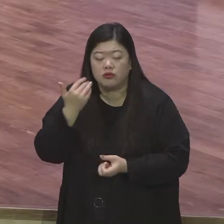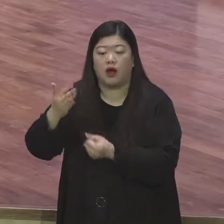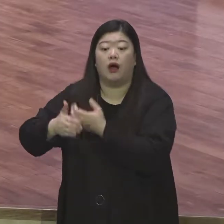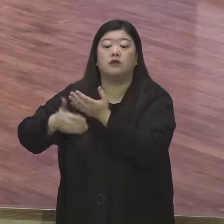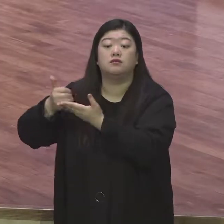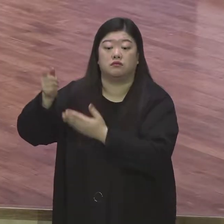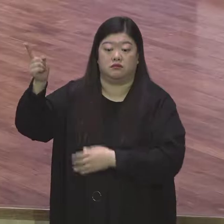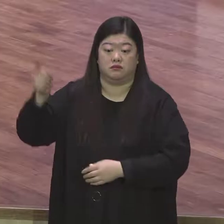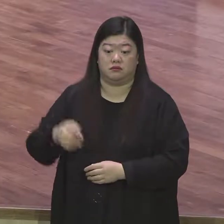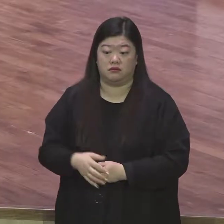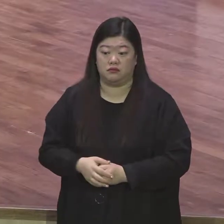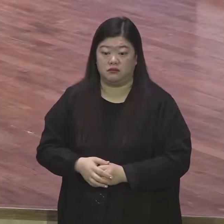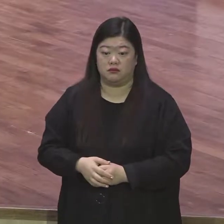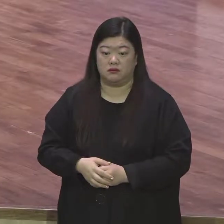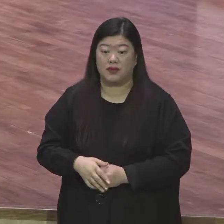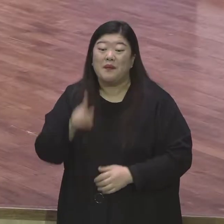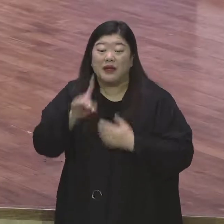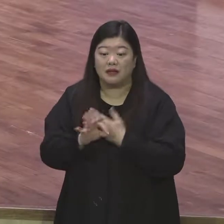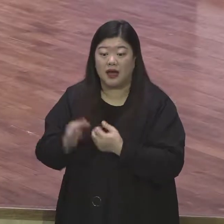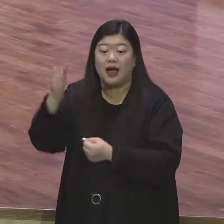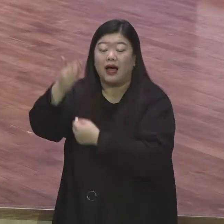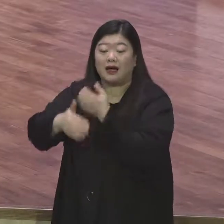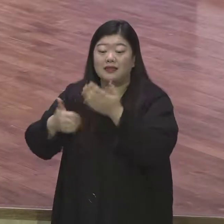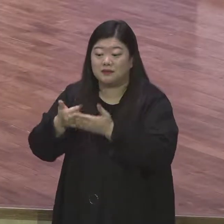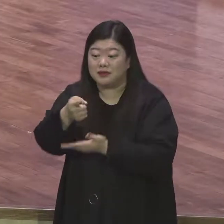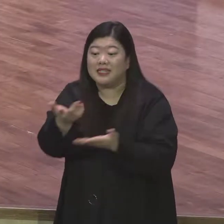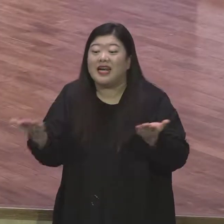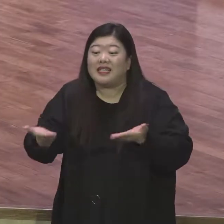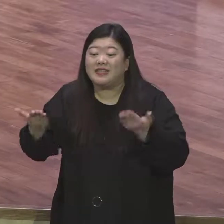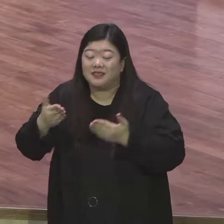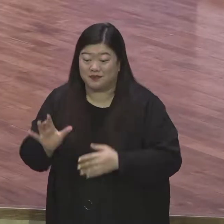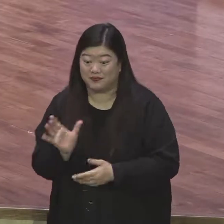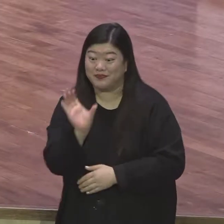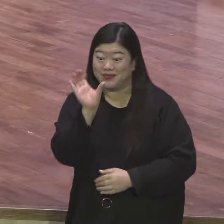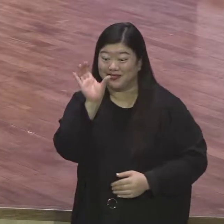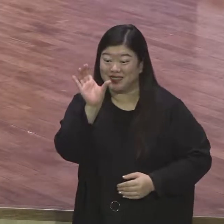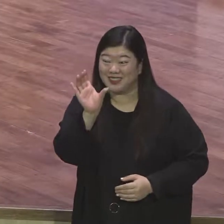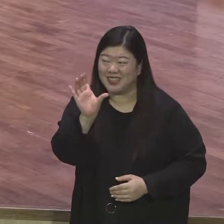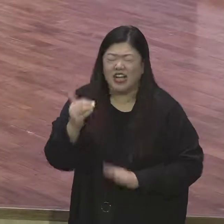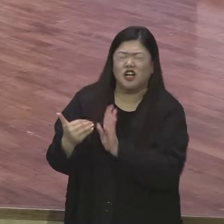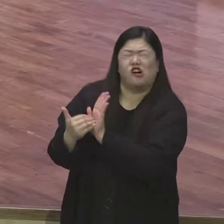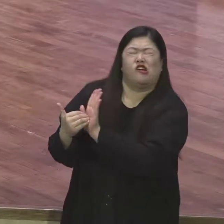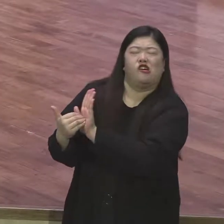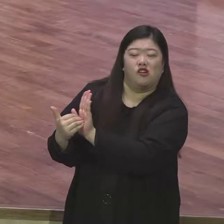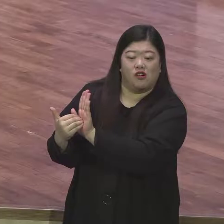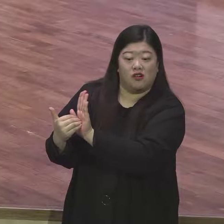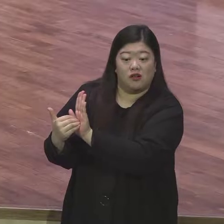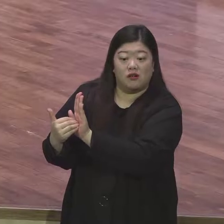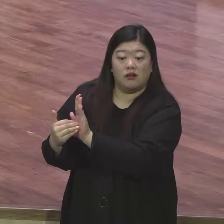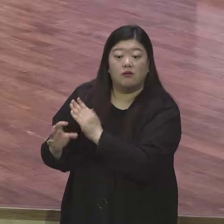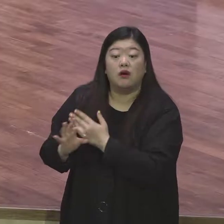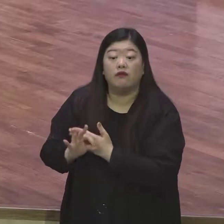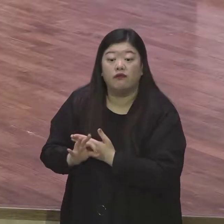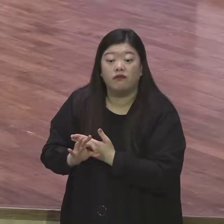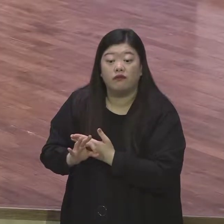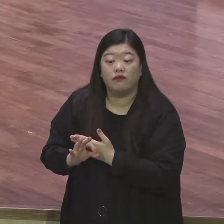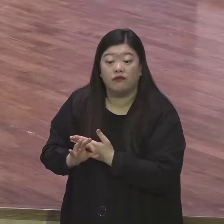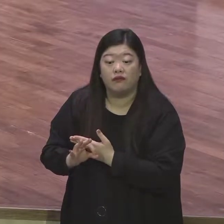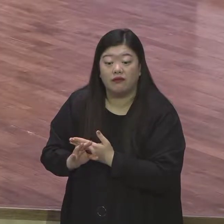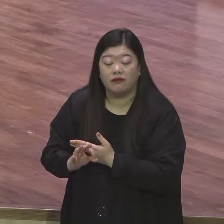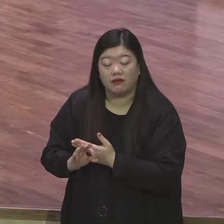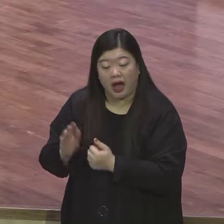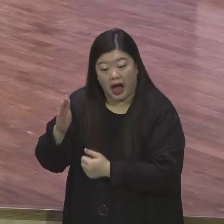죽으려고 환장했지. 너 생명 누구 거냐? 내가 오늘 너 생명 거둬가면 네 것이 누구 것이